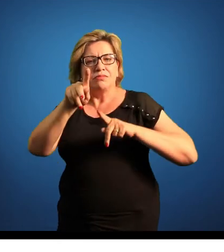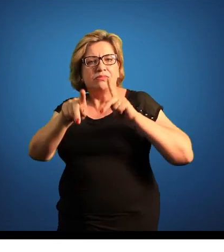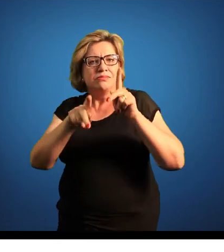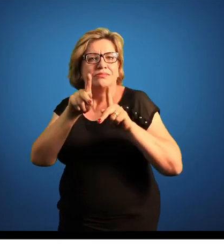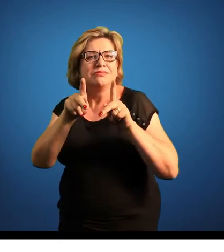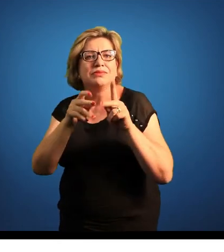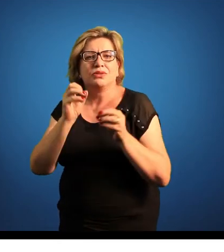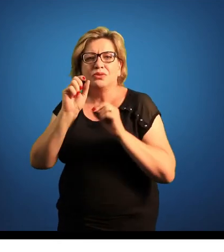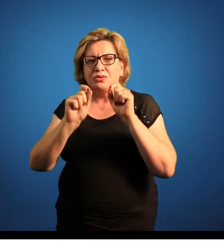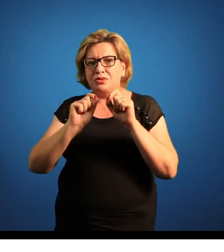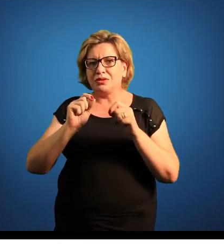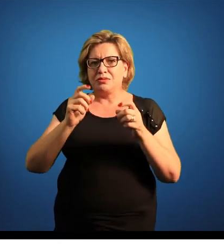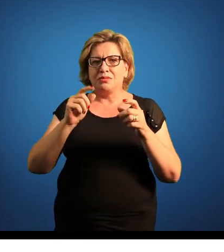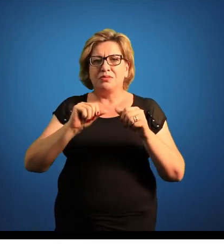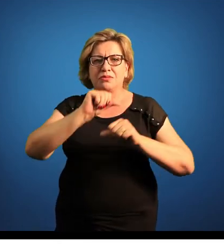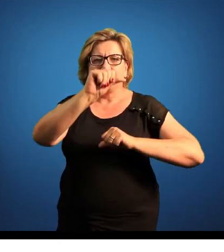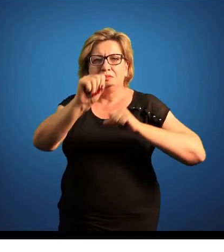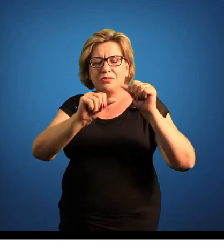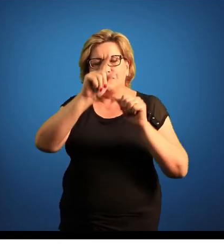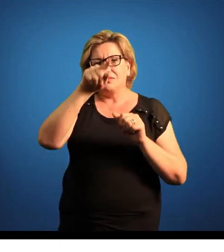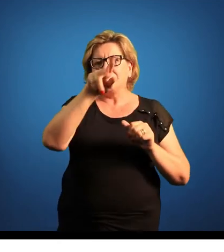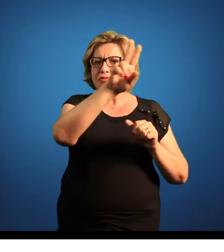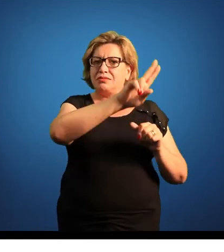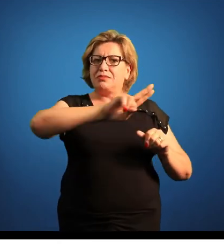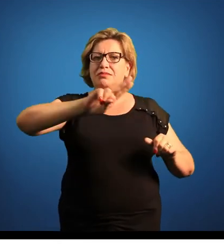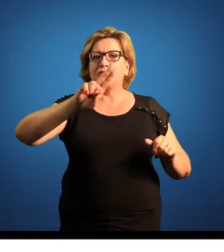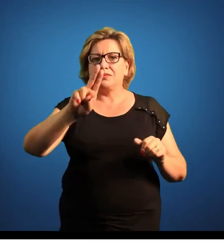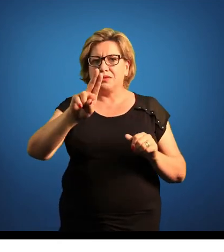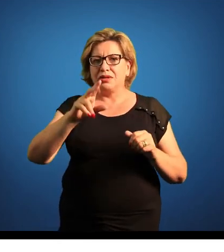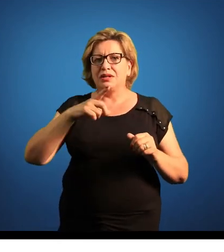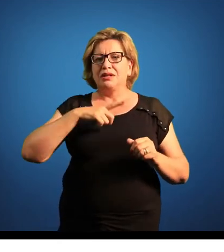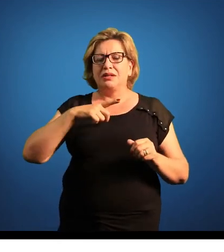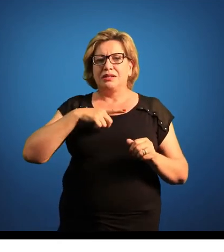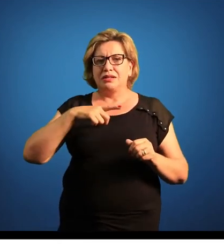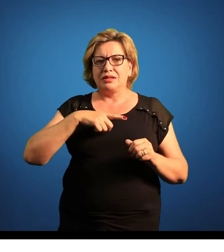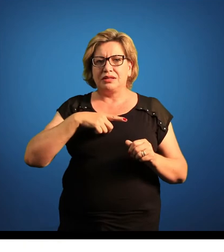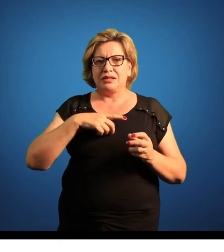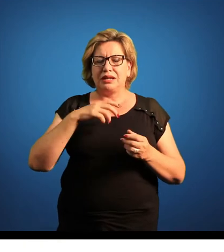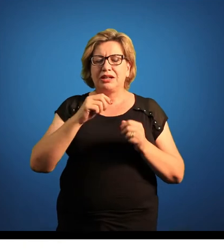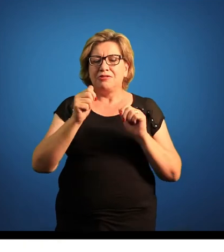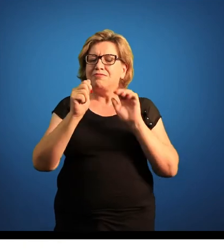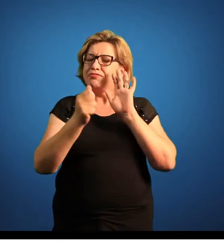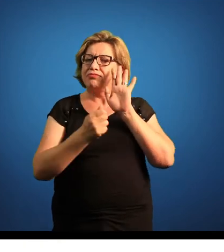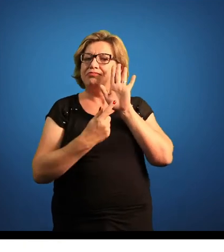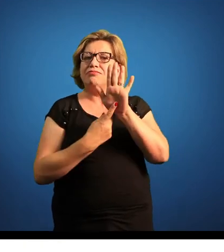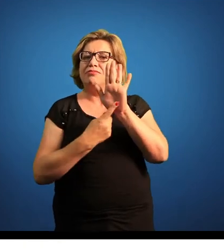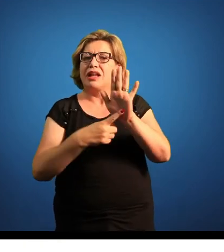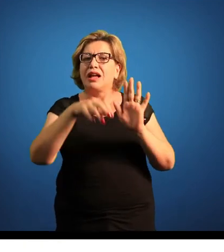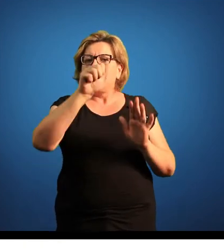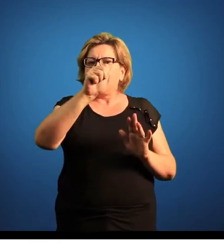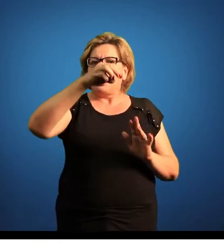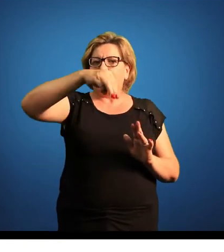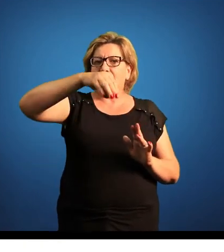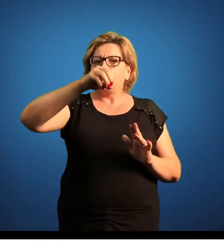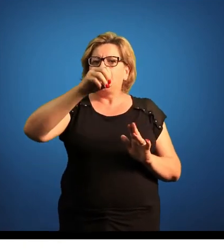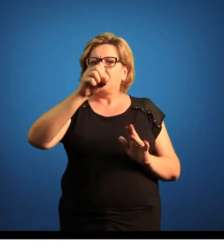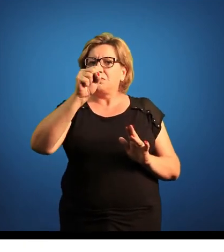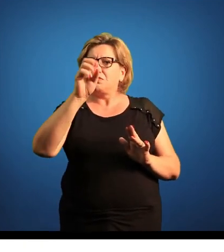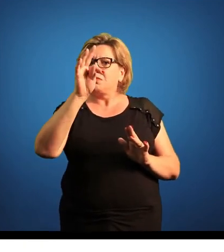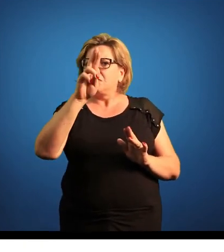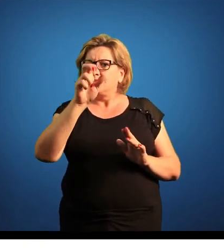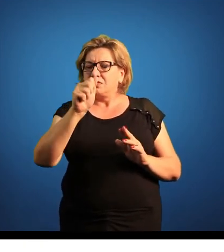A única coisa que muda é a nomenclatura. Você tem um símbolo para representar quando é amostra e um símbolo para representar quando é